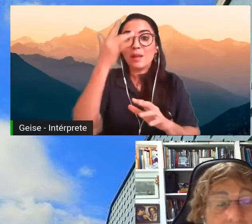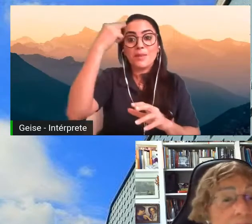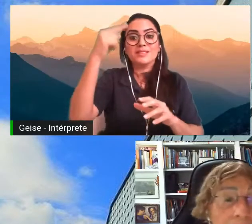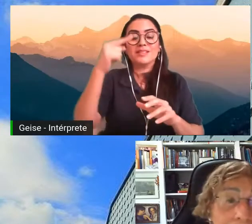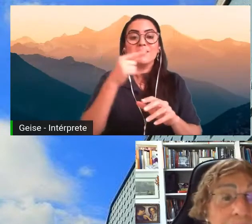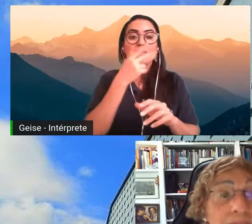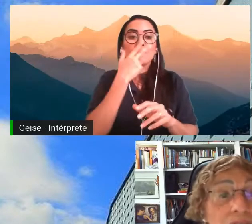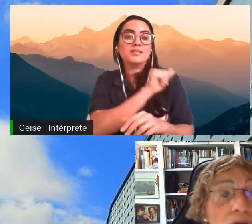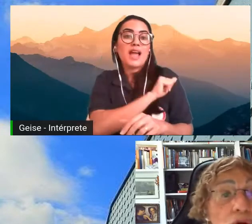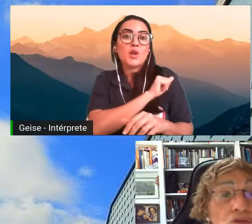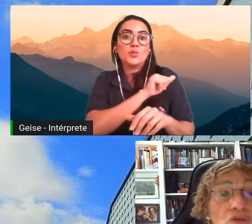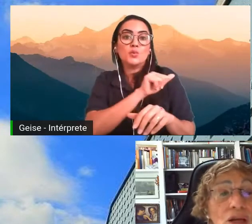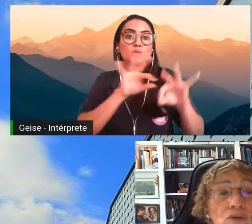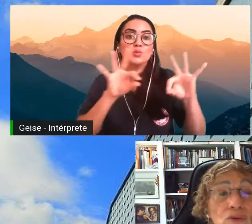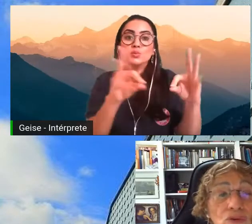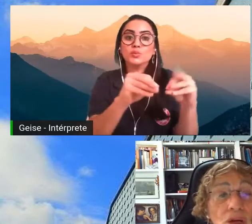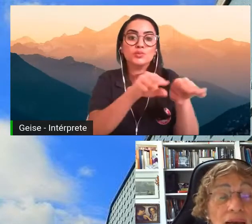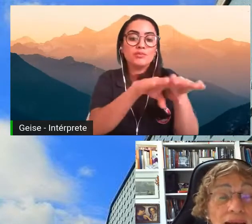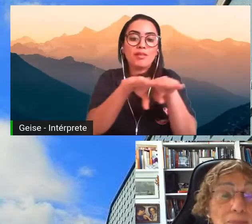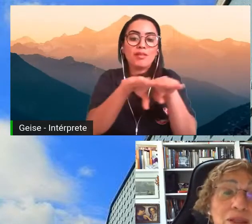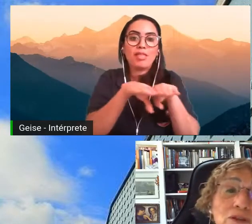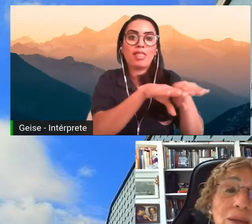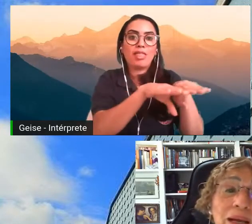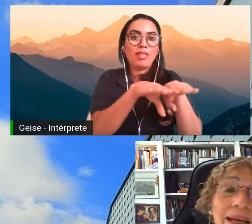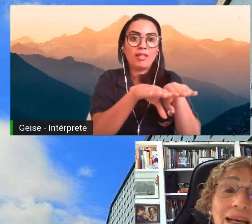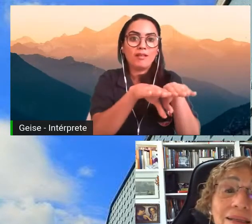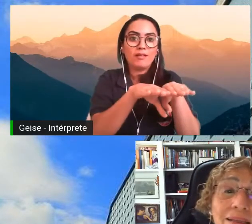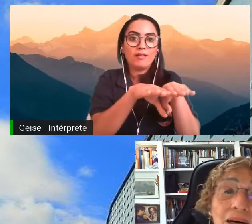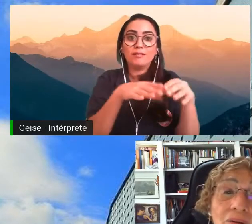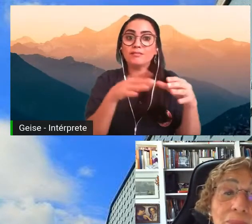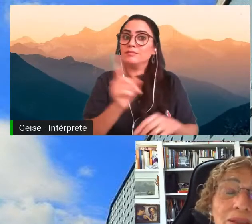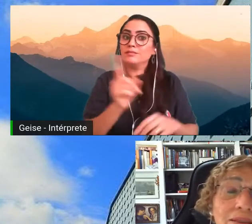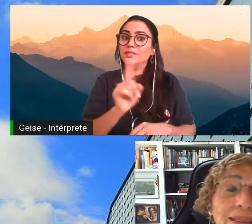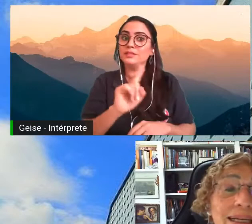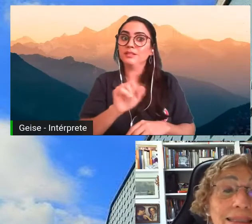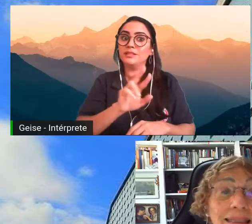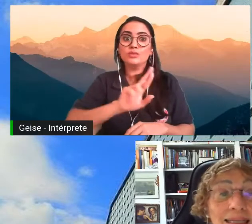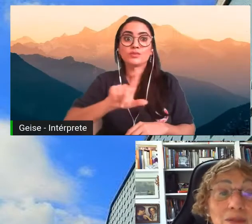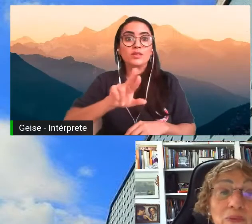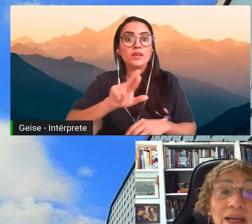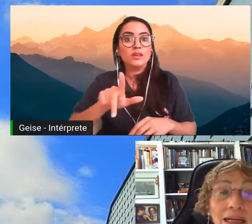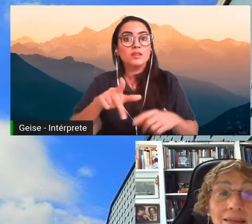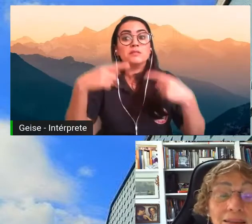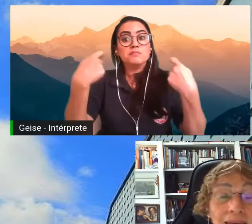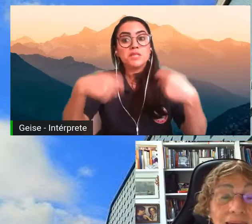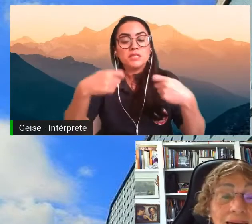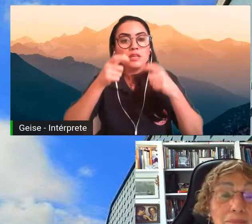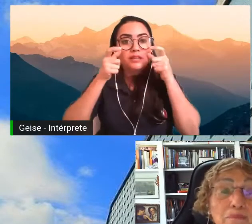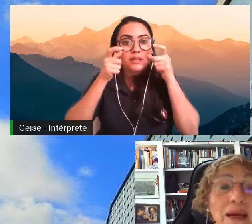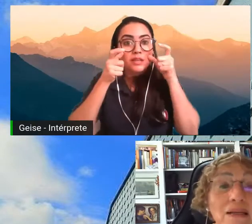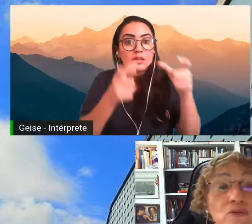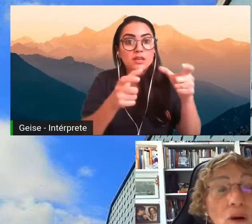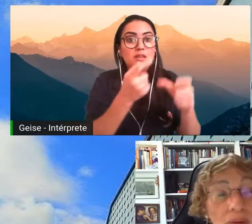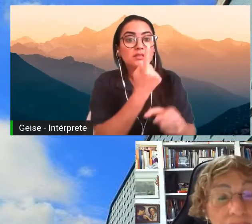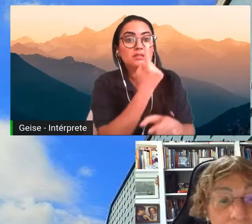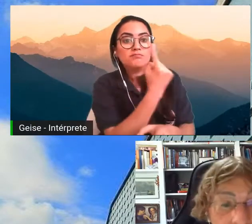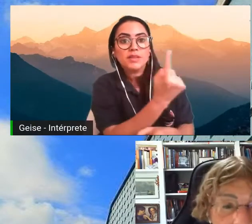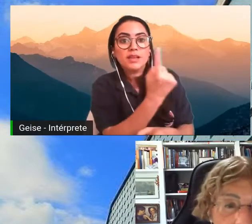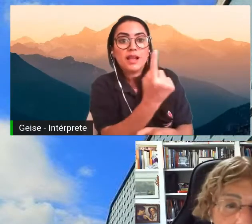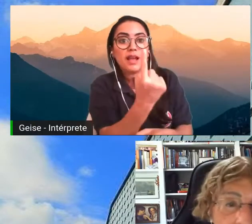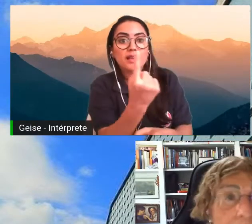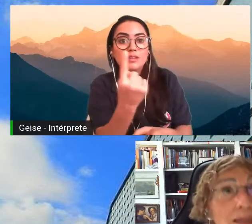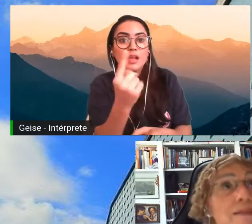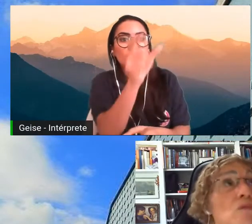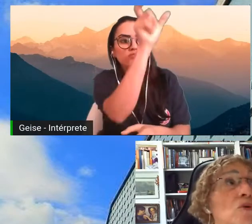é assim. Assim são nossos alunos. É preciso saber quem eles são, é preciso interessar-se por eles pessoalmente,